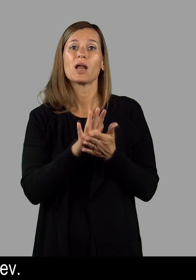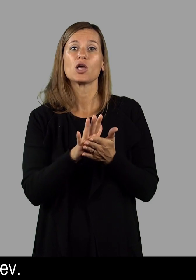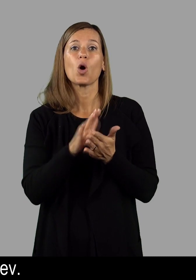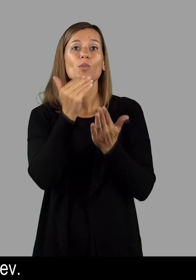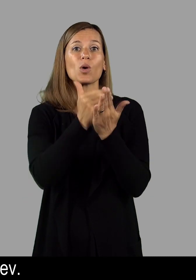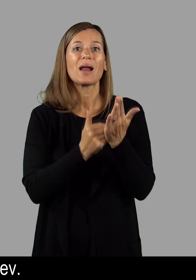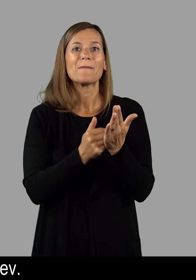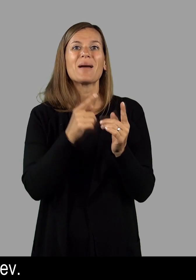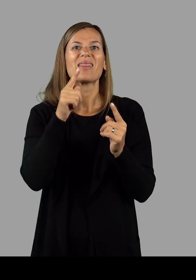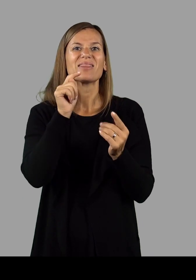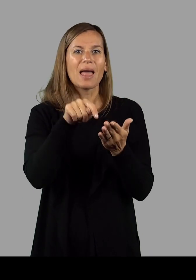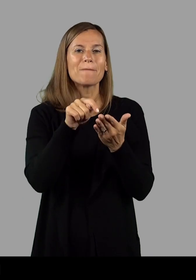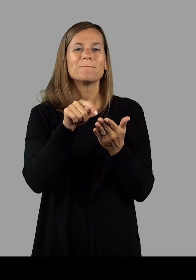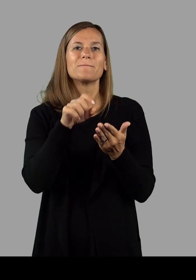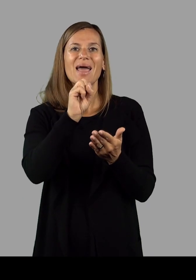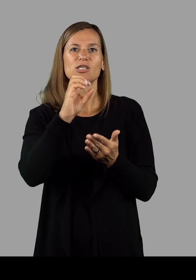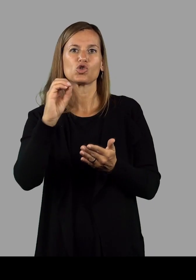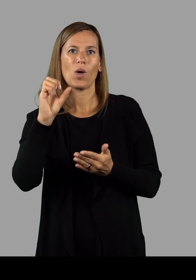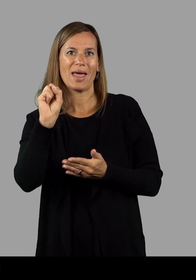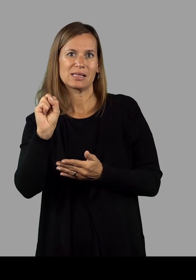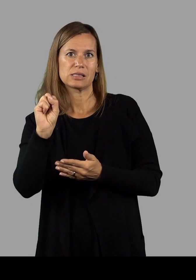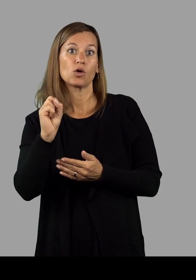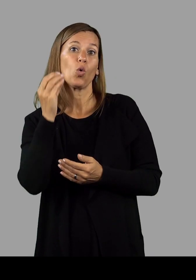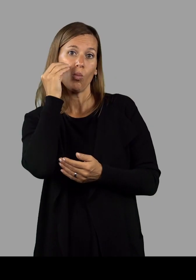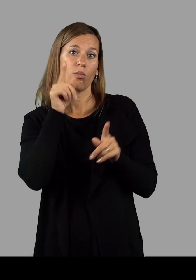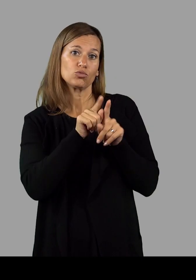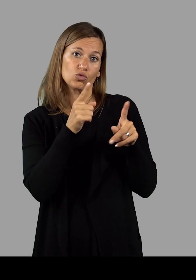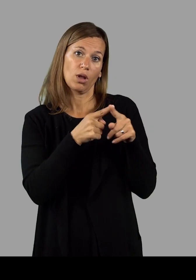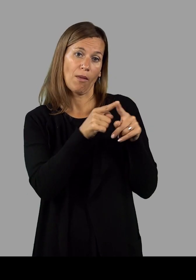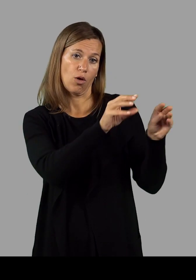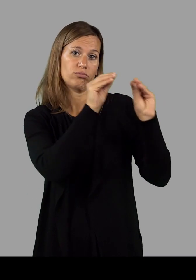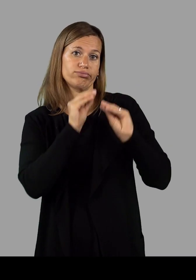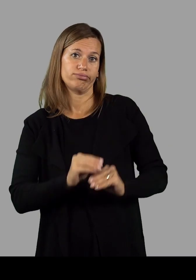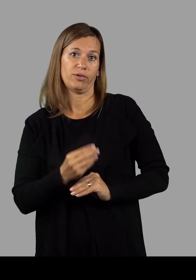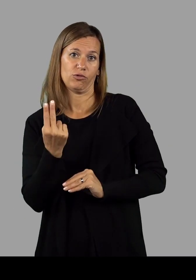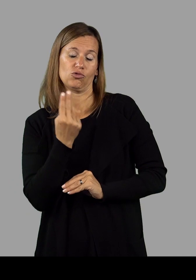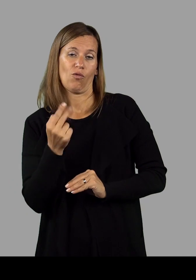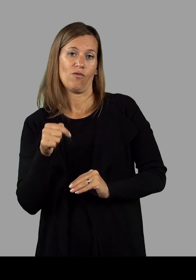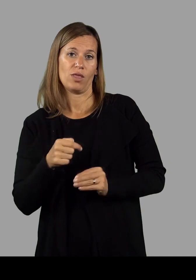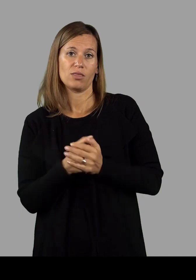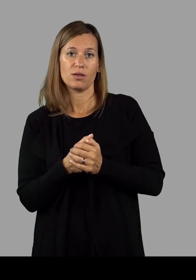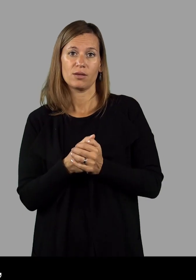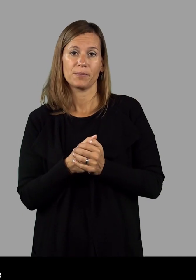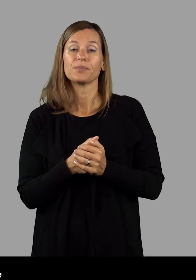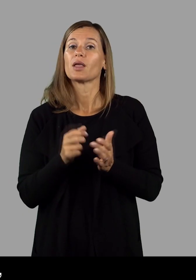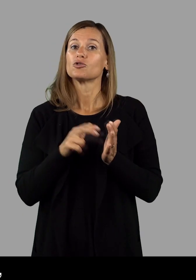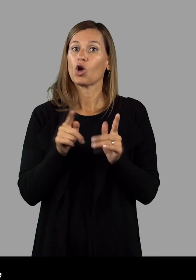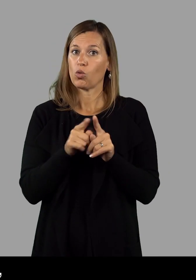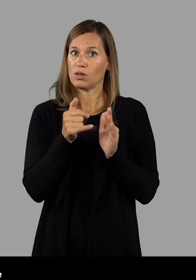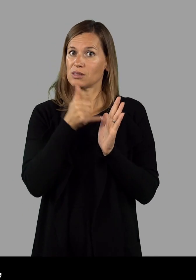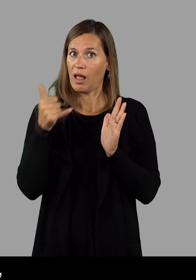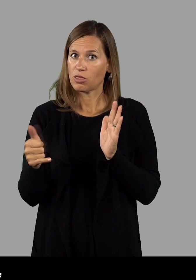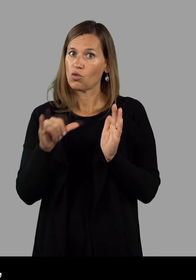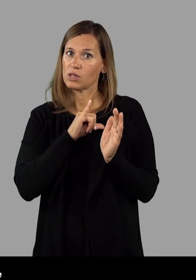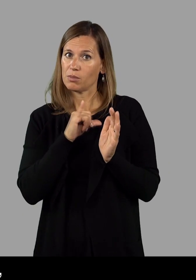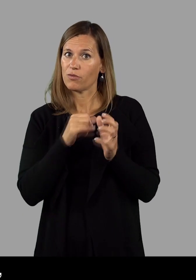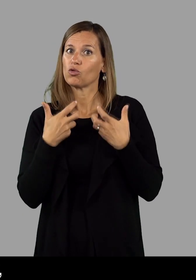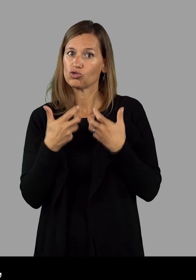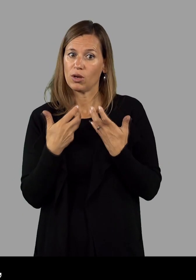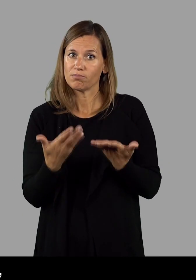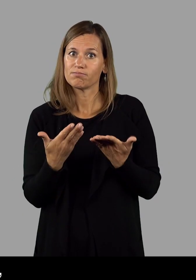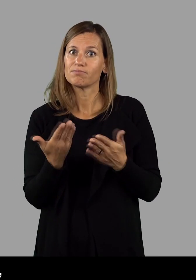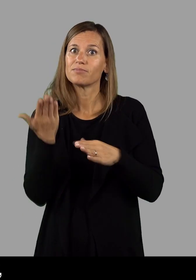SOS. Upajmo, da bo ta kmalu zaživel tudi v Sloveniji. In kot zadnjo zanimivost, ki bi